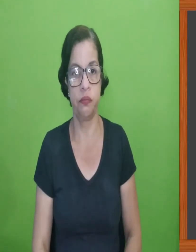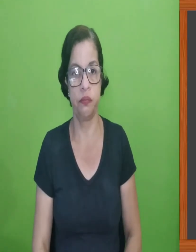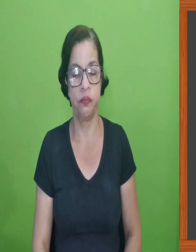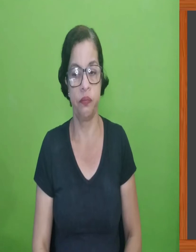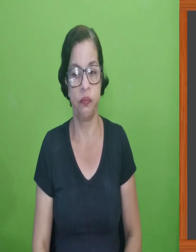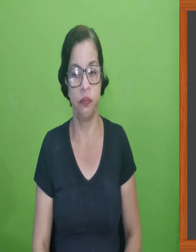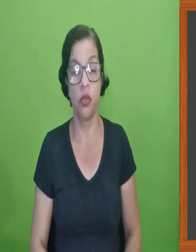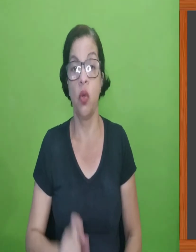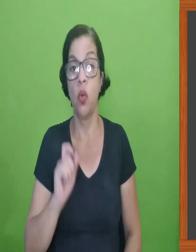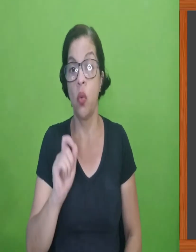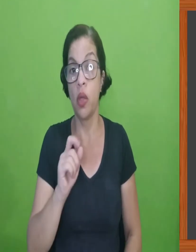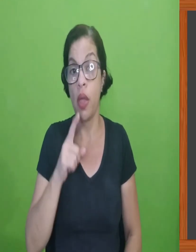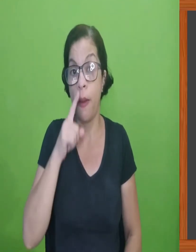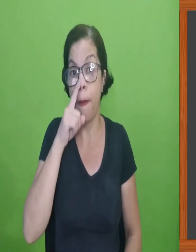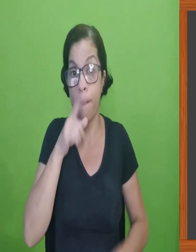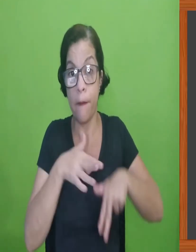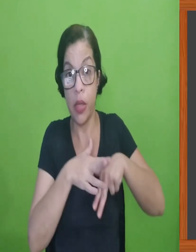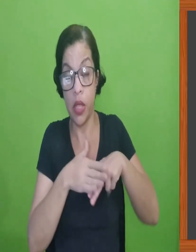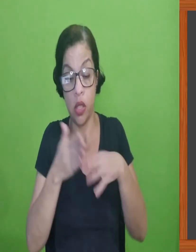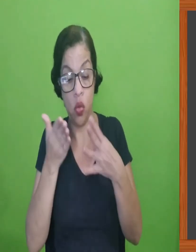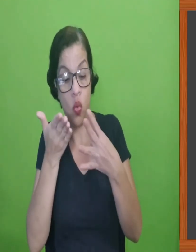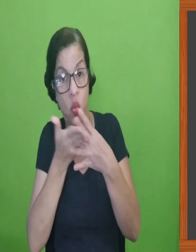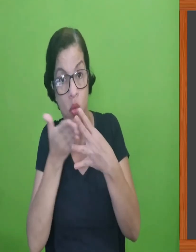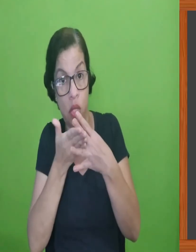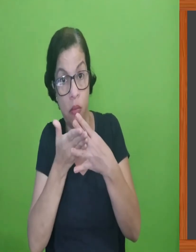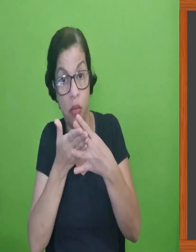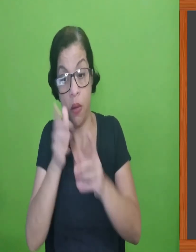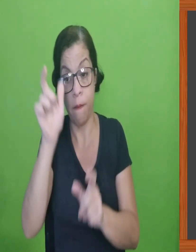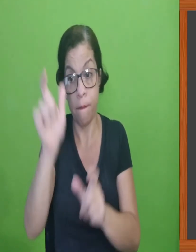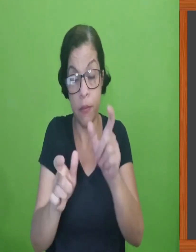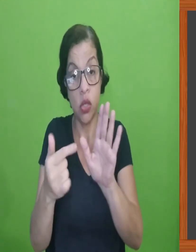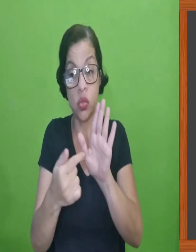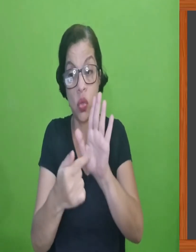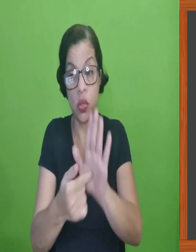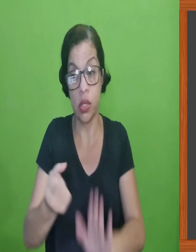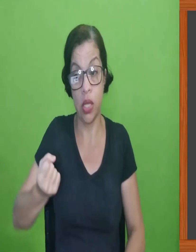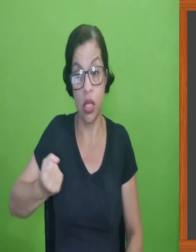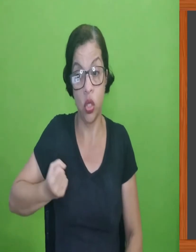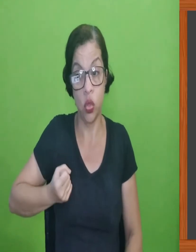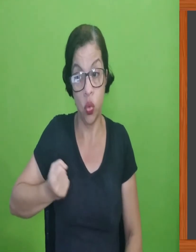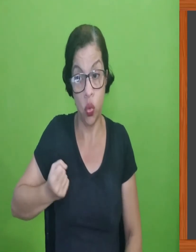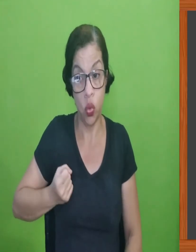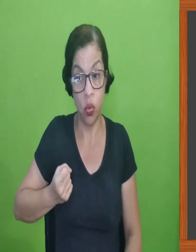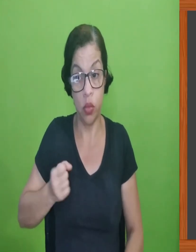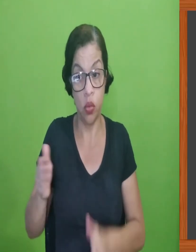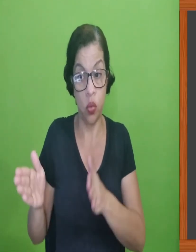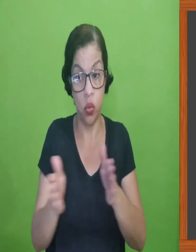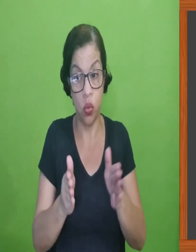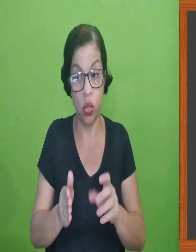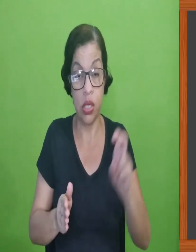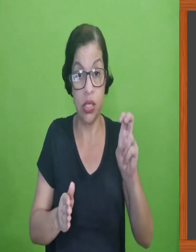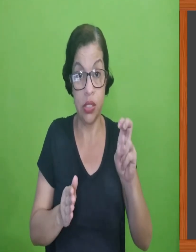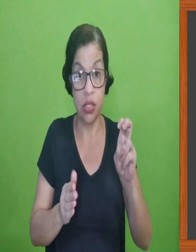É considerado com risco cardiovascular intermediário quem apresenta score de risco global entre 5